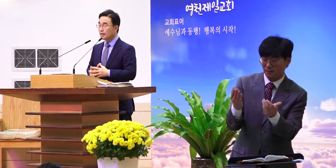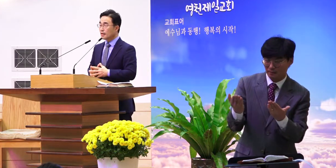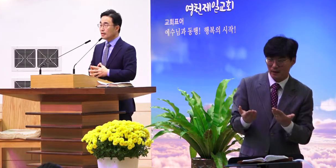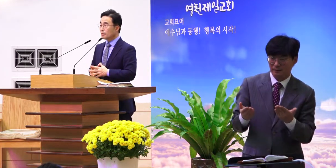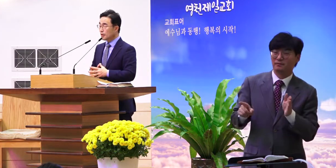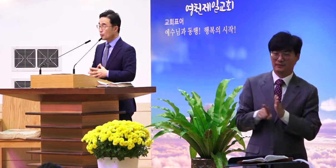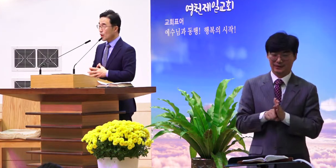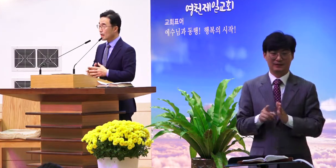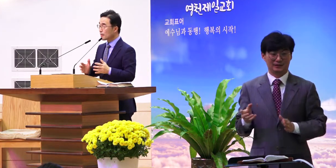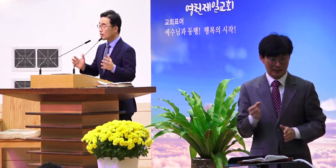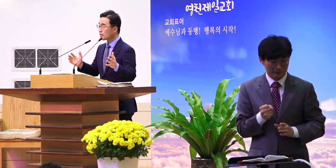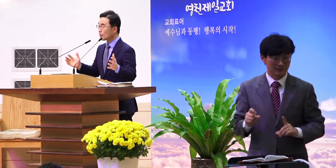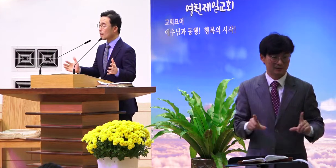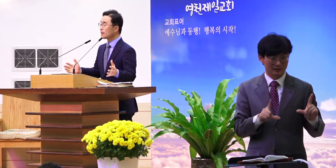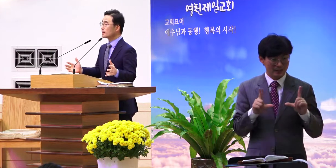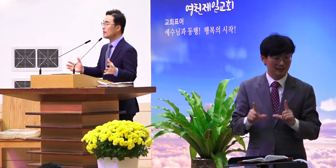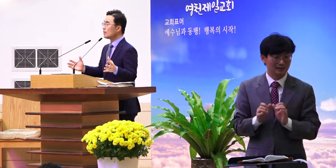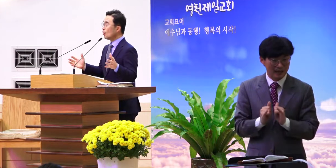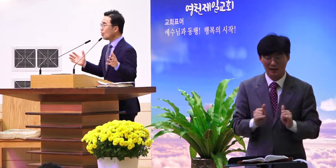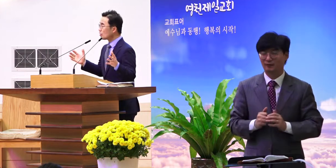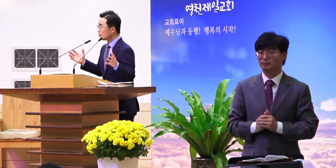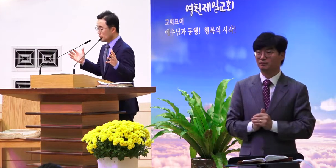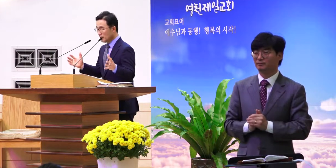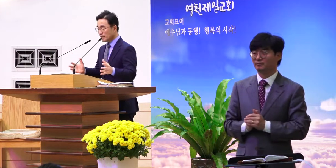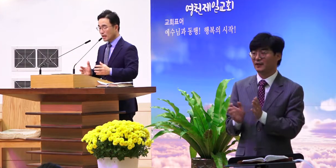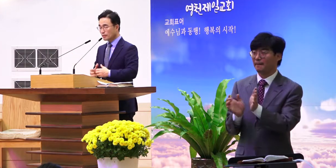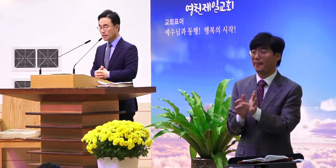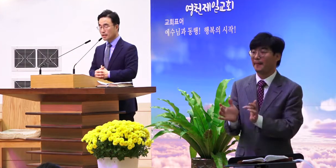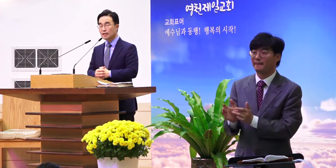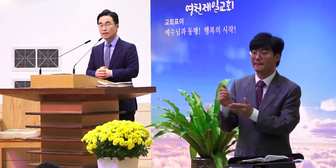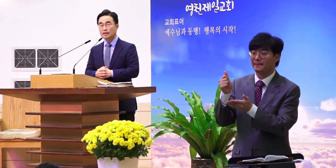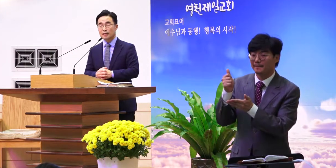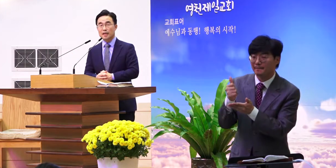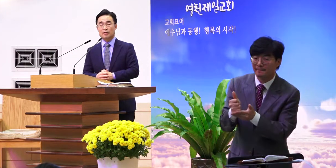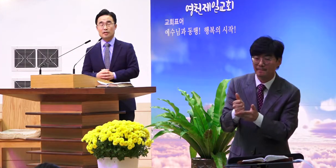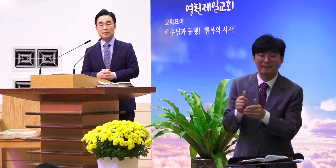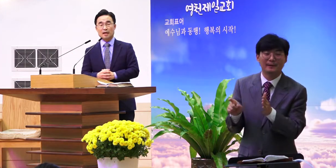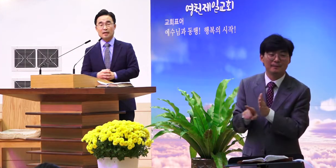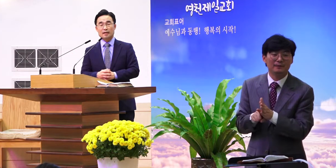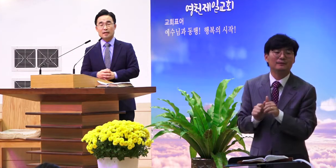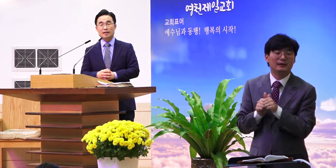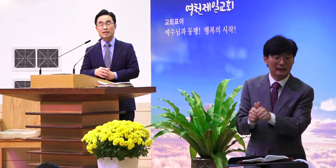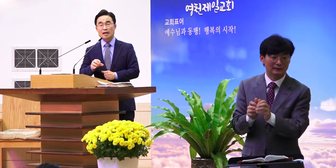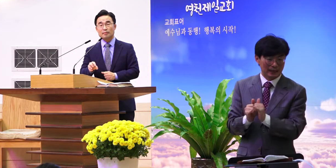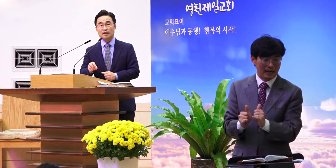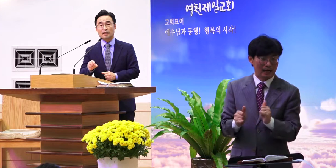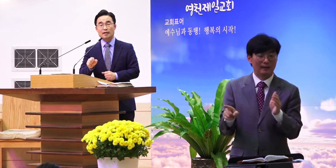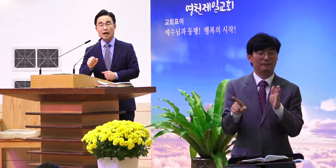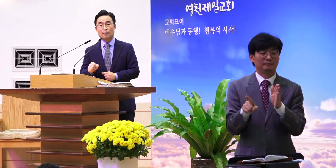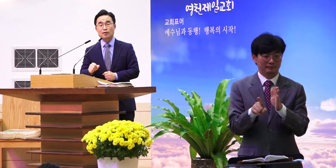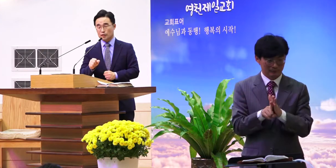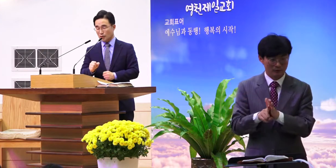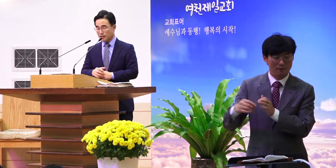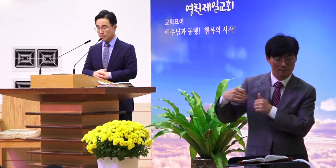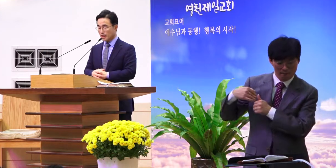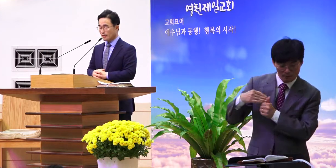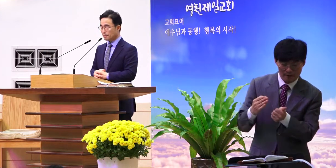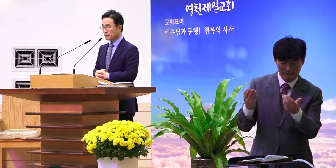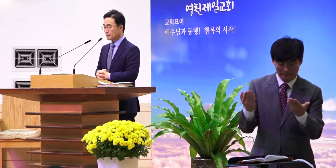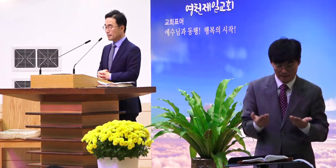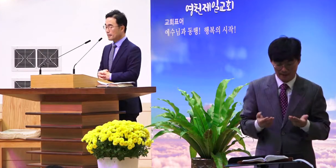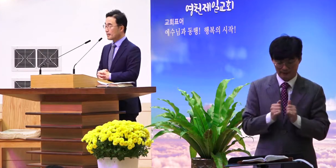파송받아서 믿음으로 하나님 나라를 세워가는 모든 믿음의 사람들을 의미하는 것입니다. 그 사람들이